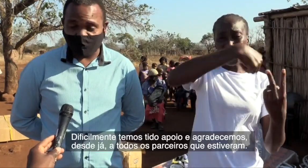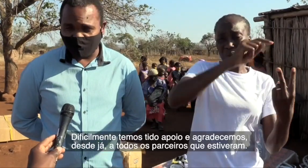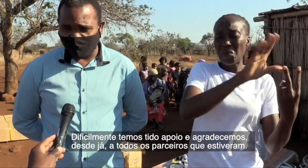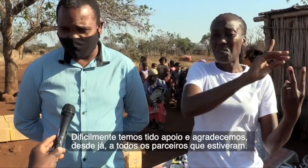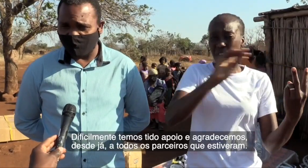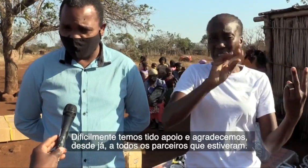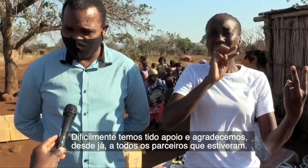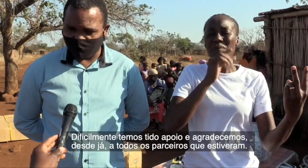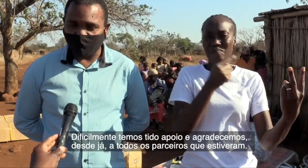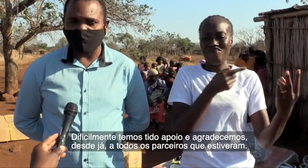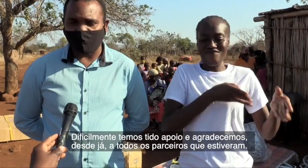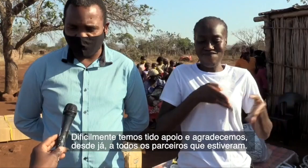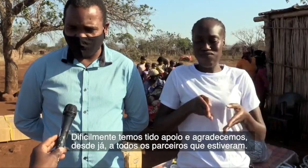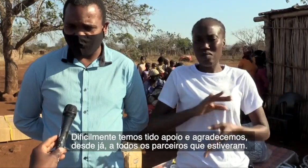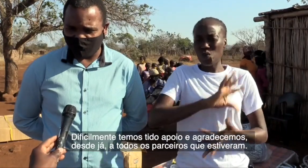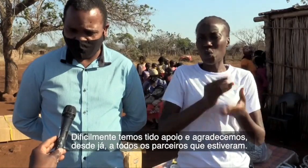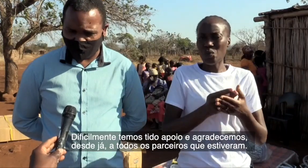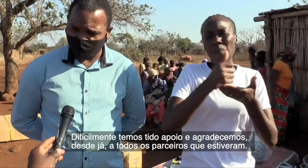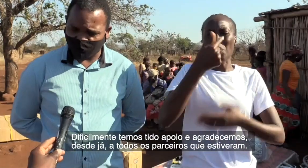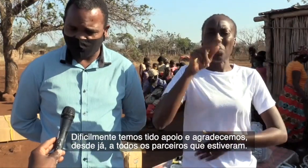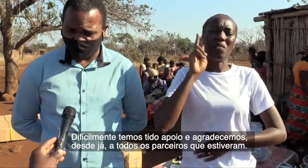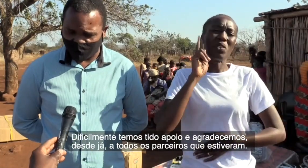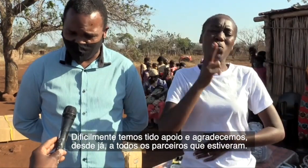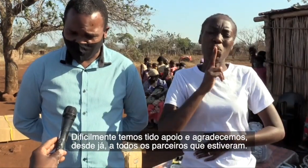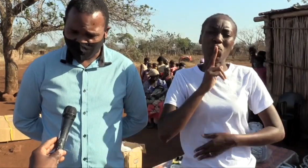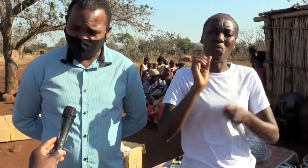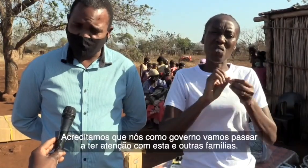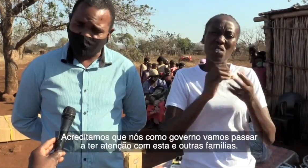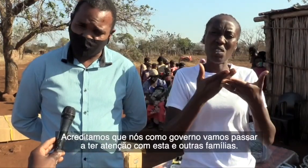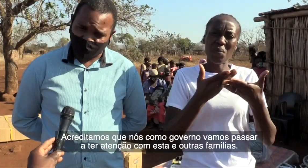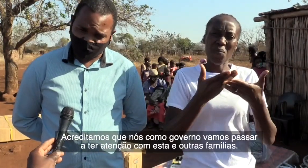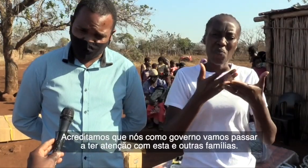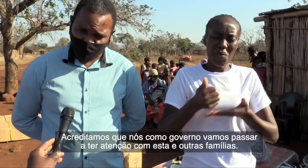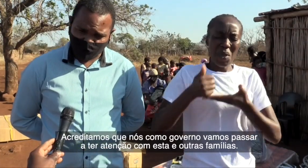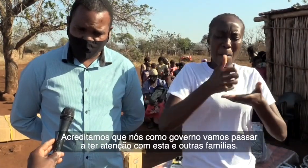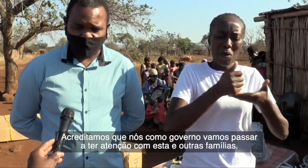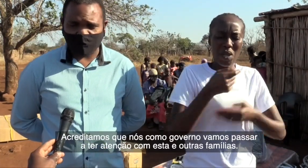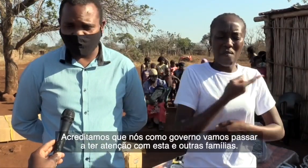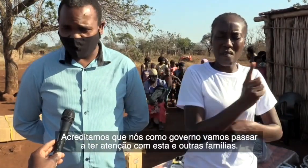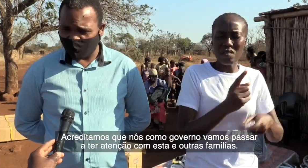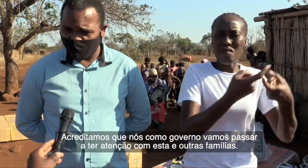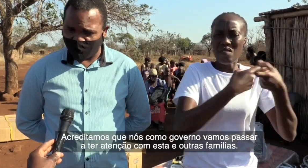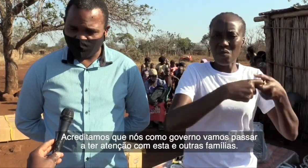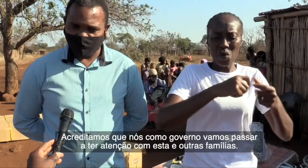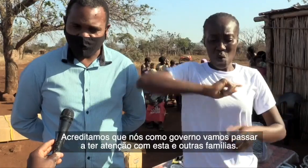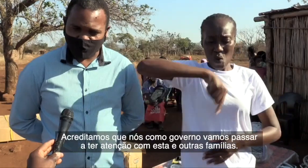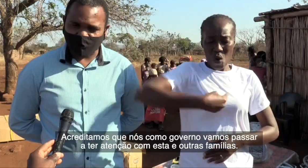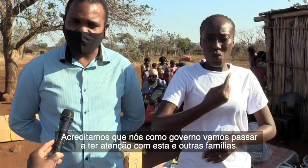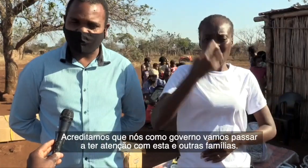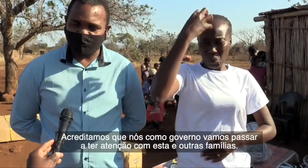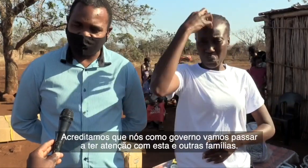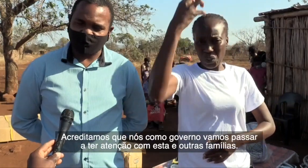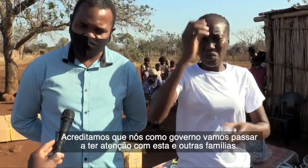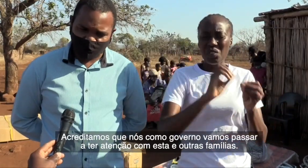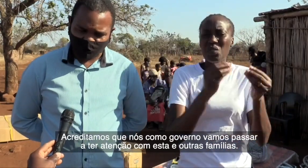E dificilmente temos tido apoios, e agradecemos desde já que os parceiros tiveram, no sentido de apoiar esta família. Acredito que nós, como governo, vamos